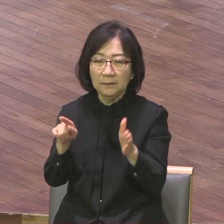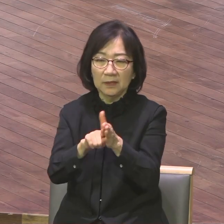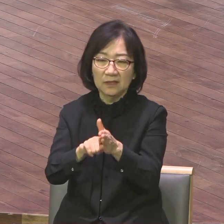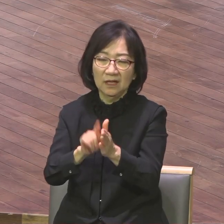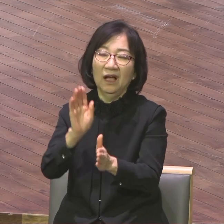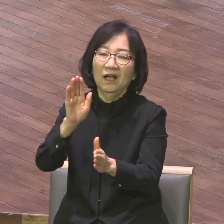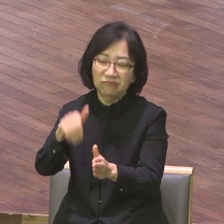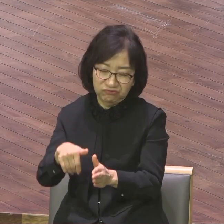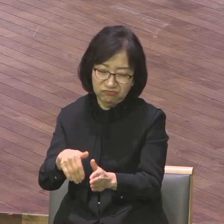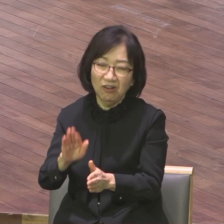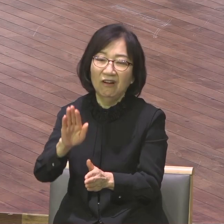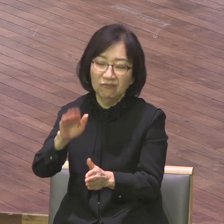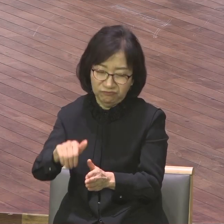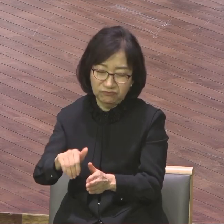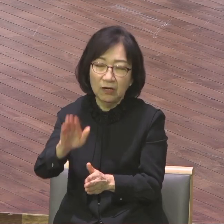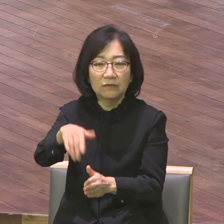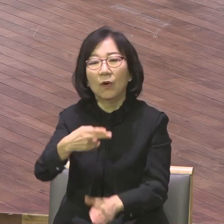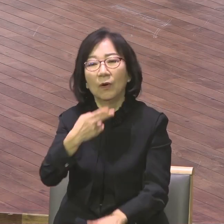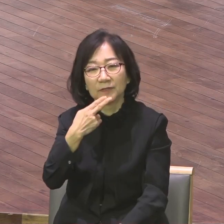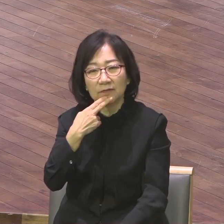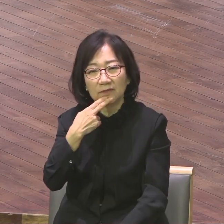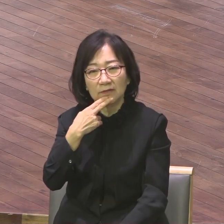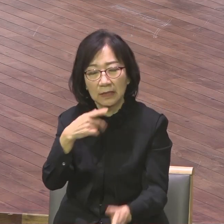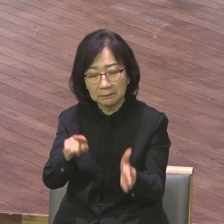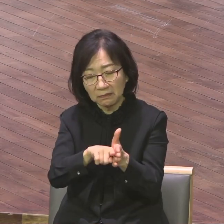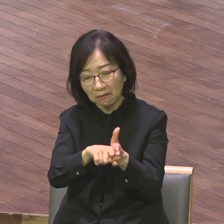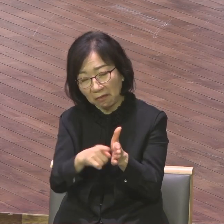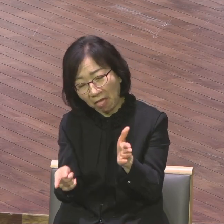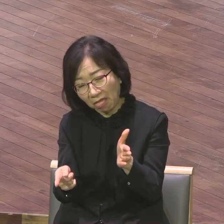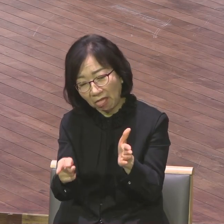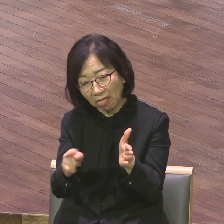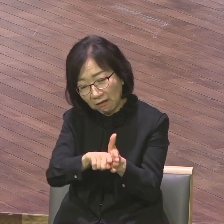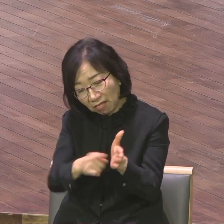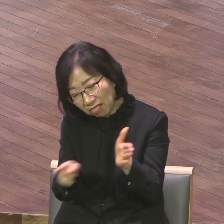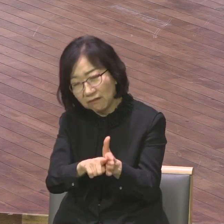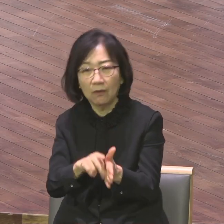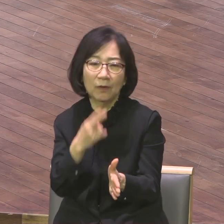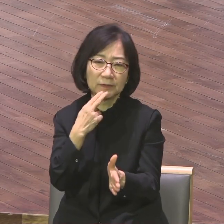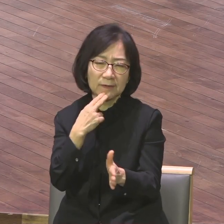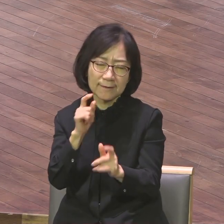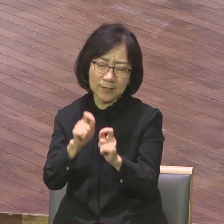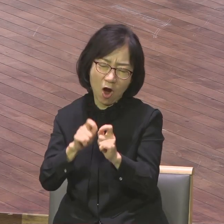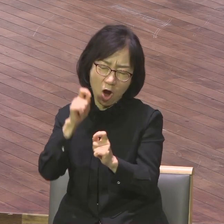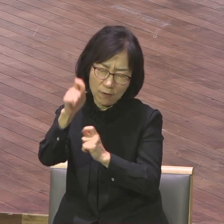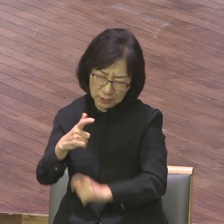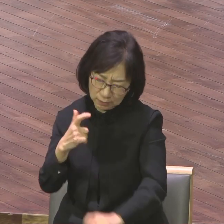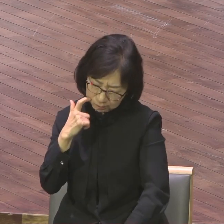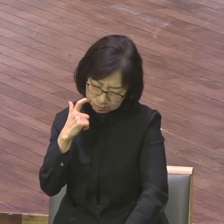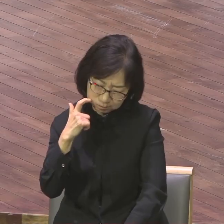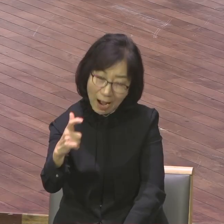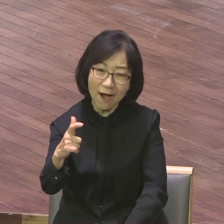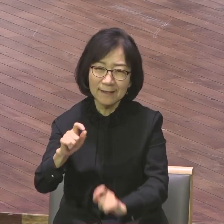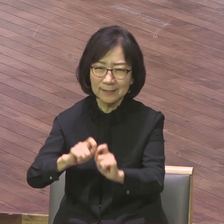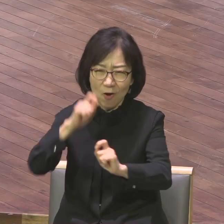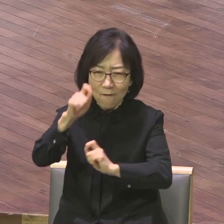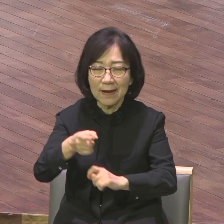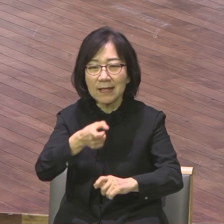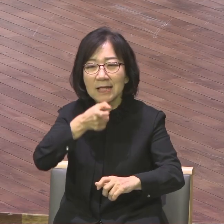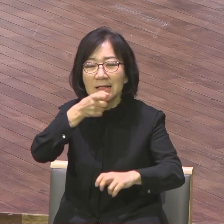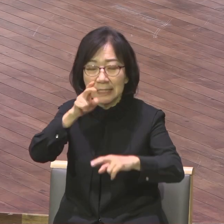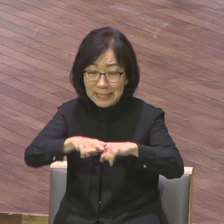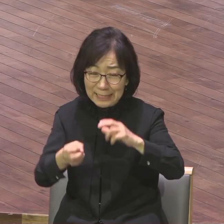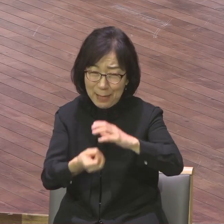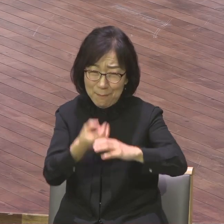않습니다. 영생하도록 솟아나는 샘물이 되리라. 예수님께서 치유와 회복의